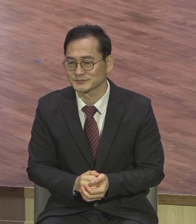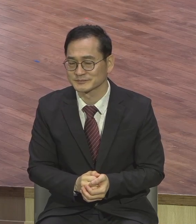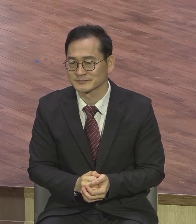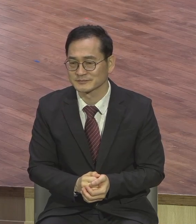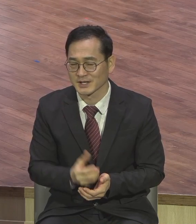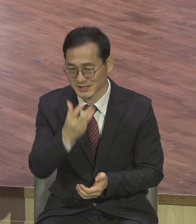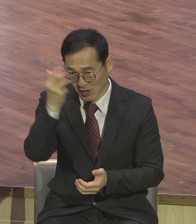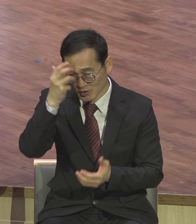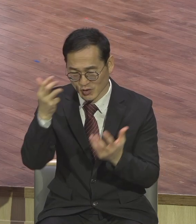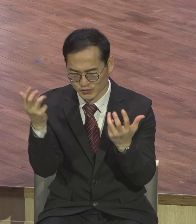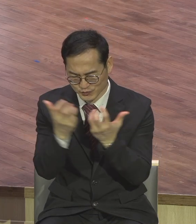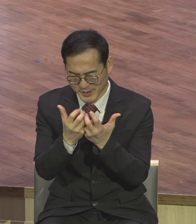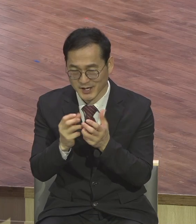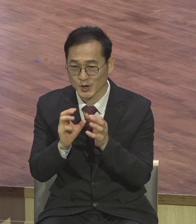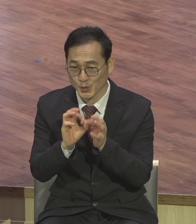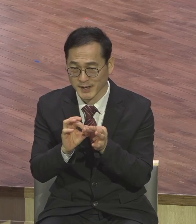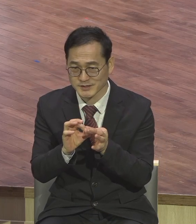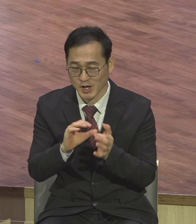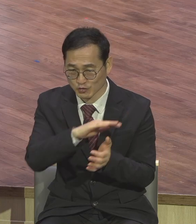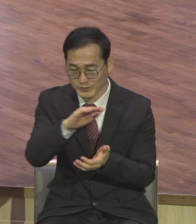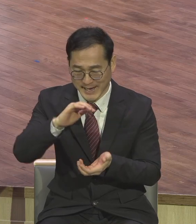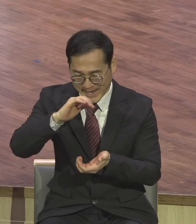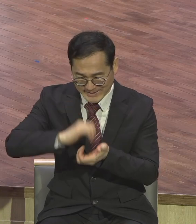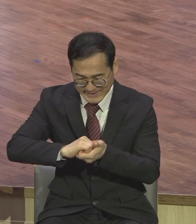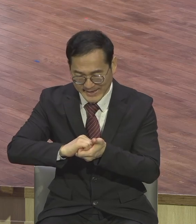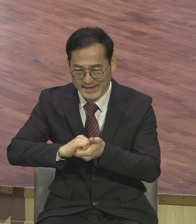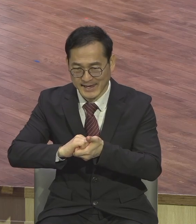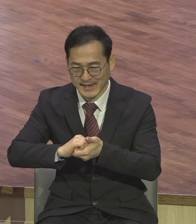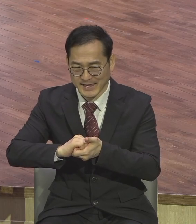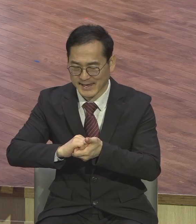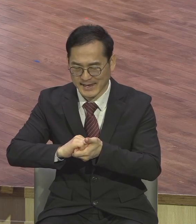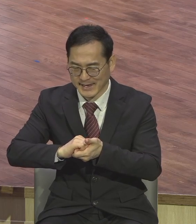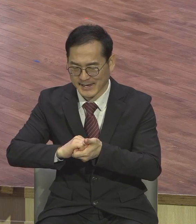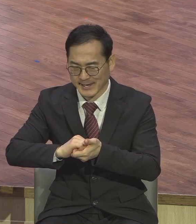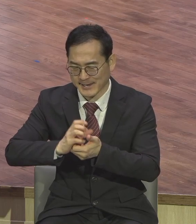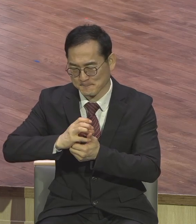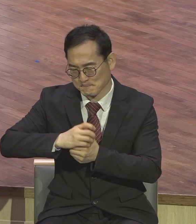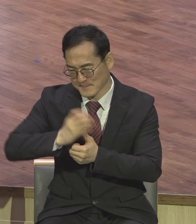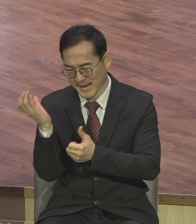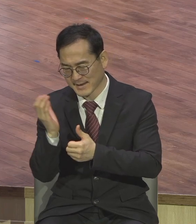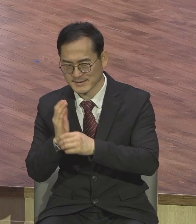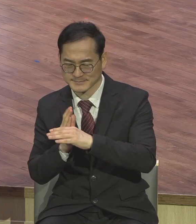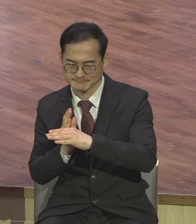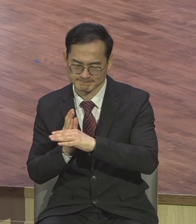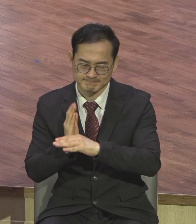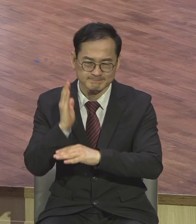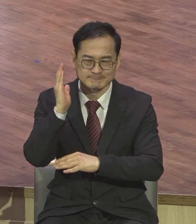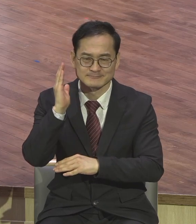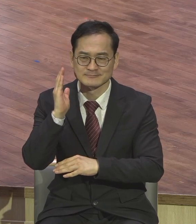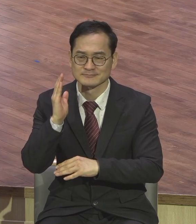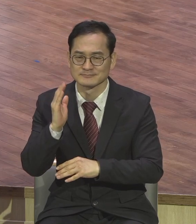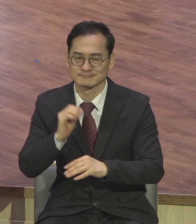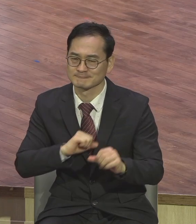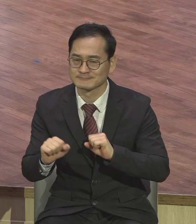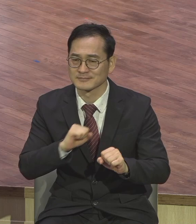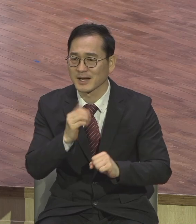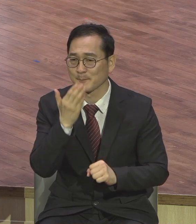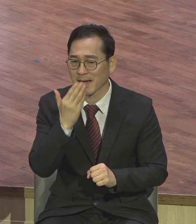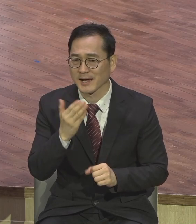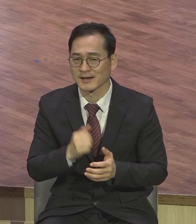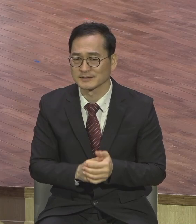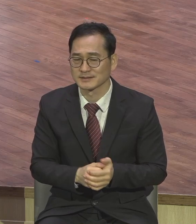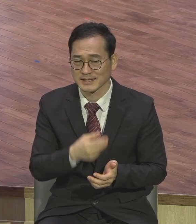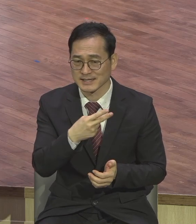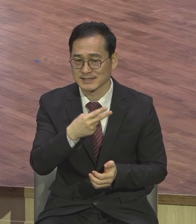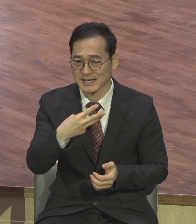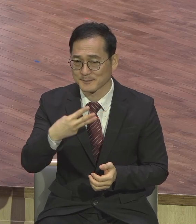통해서 우리의 한계 수준을 뛰어넘는 삶을 살 수가 있습니다. 결과적으로 237 나라 5천 종족